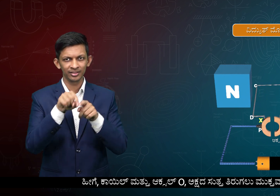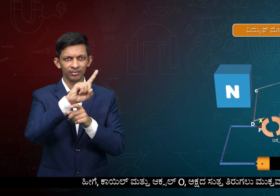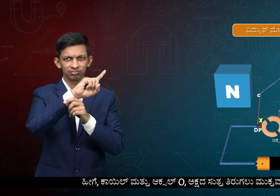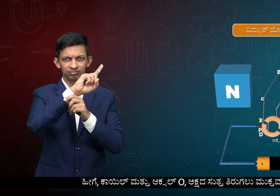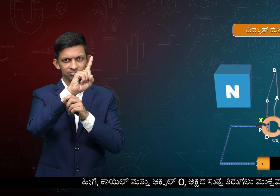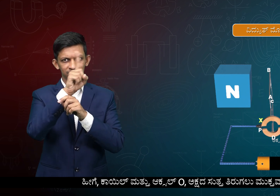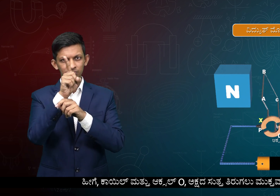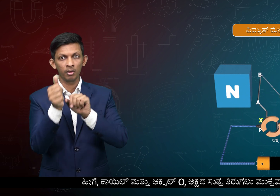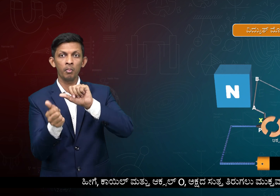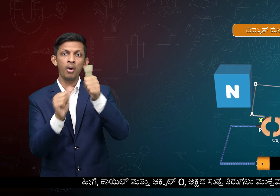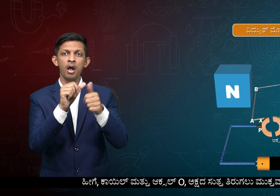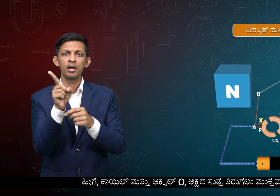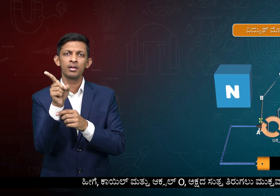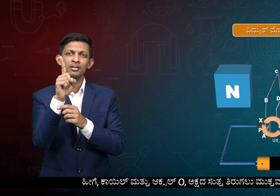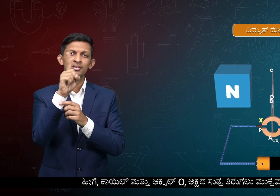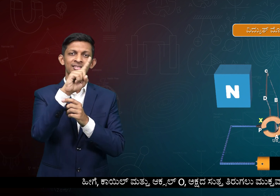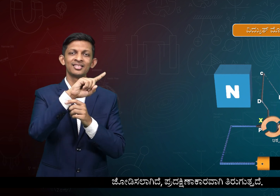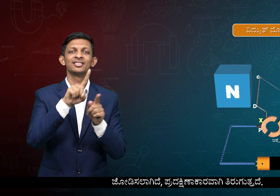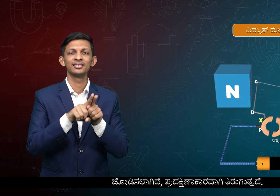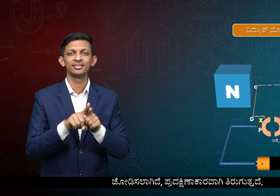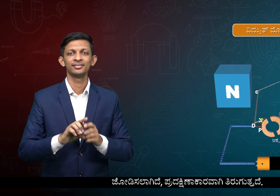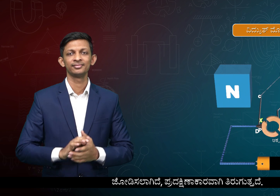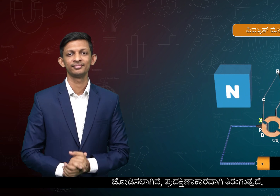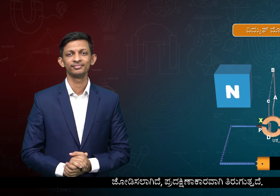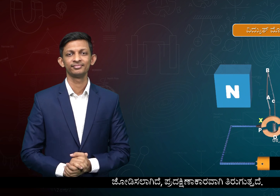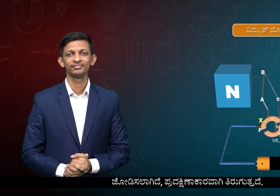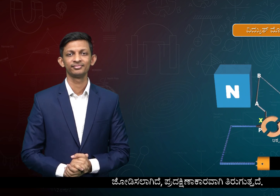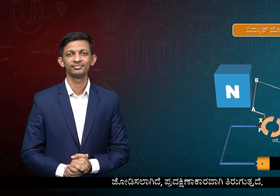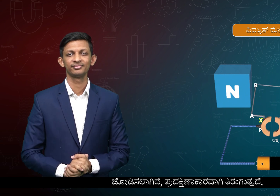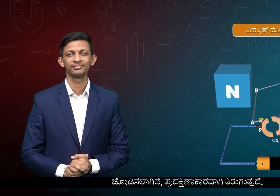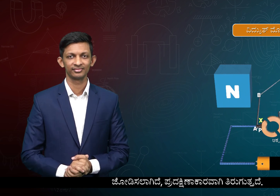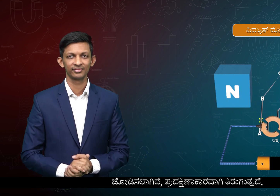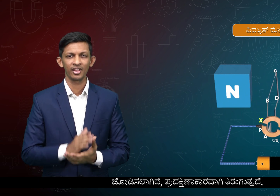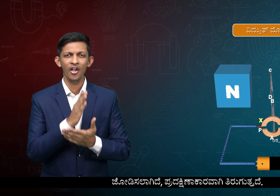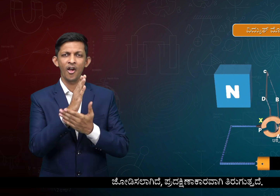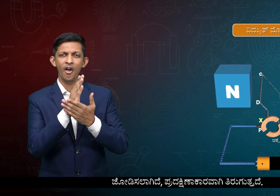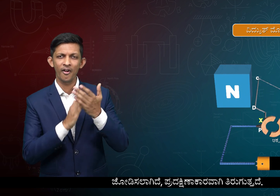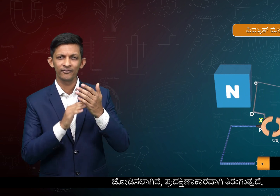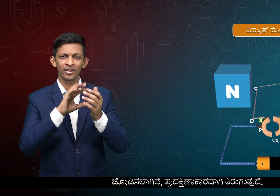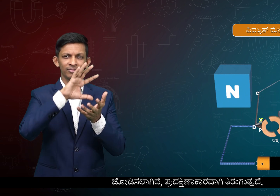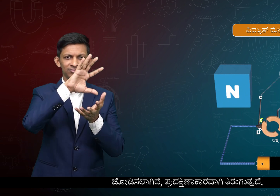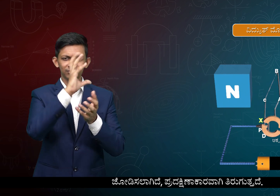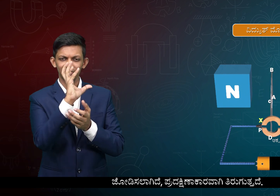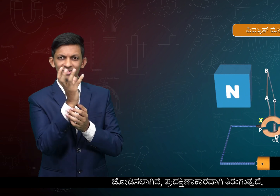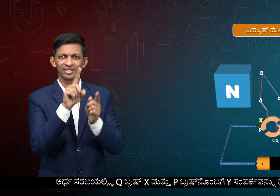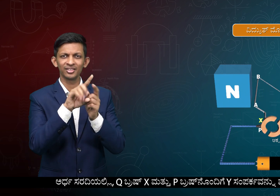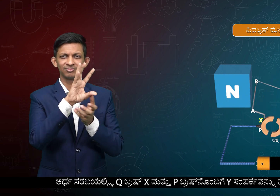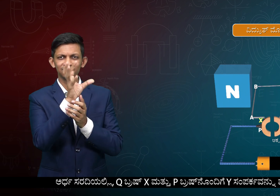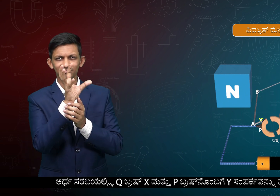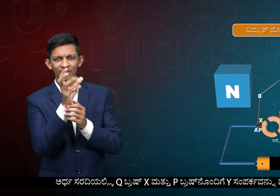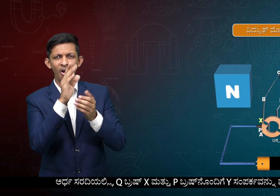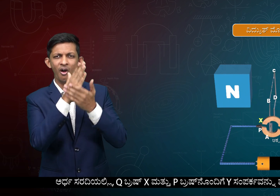ಅಕ್ಷದ ಸುತ್ತ ತಿರುಗಲು ಮುಕ್ತವಾಗಿ ಜೋಡಿಸಲಾಗಿದೆ. ಪ್ರದಕ್ಷಿಣಾಕಾರವಾಗಿ ತಿರುಗುತ್ತದೆ.